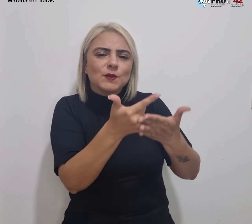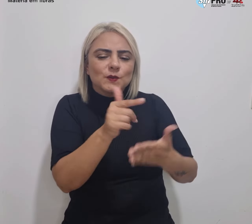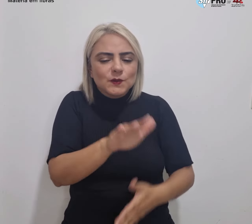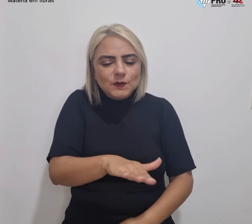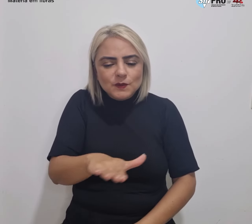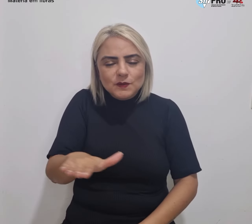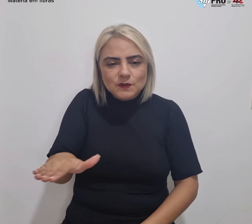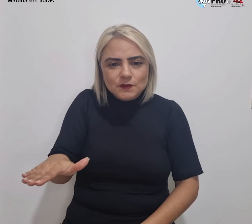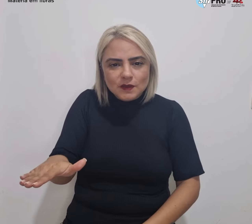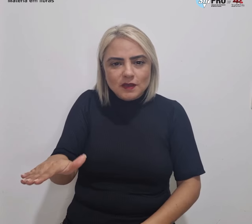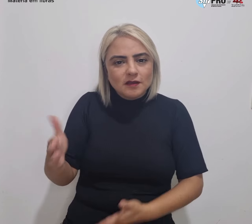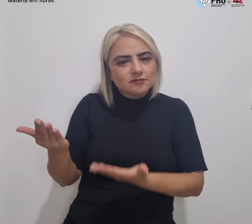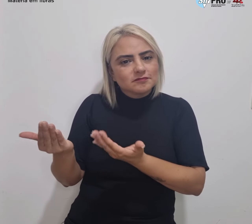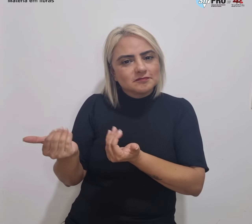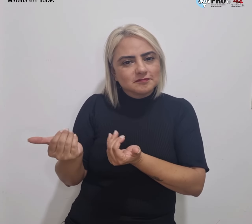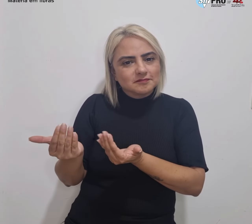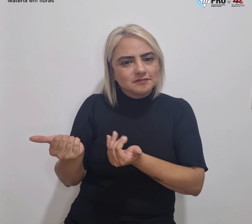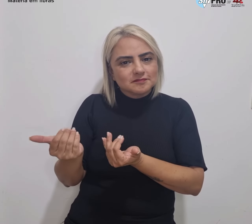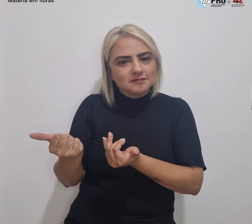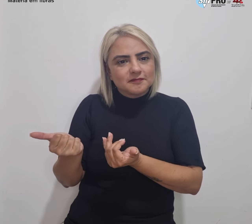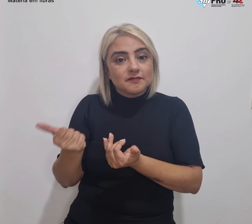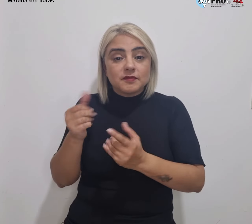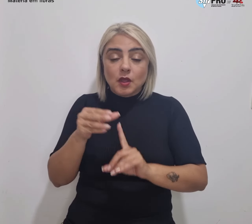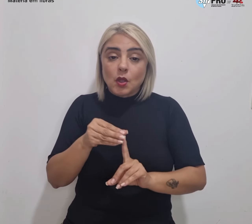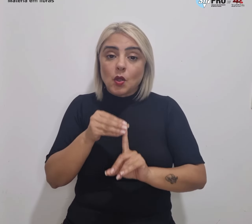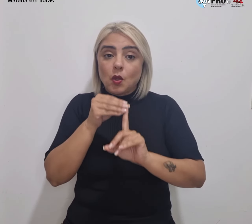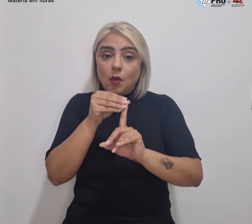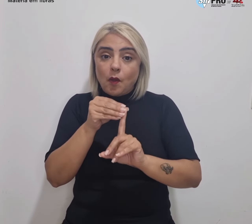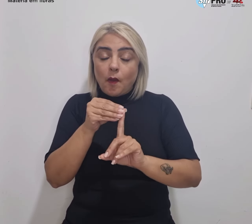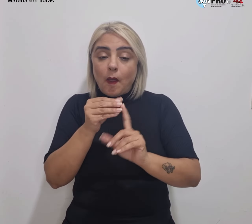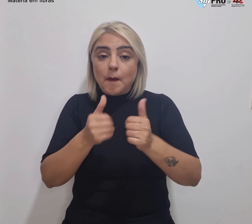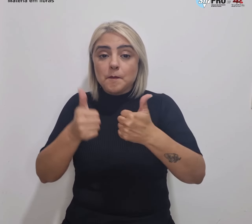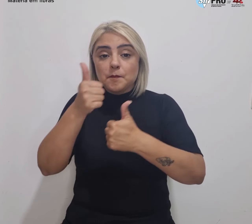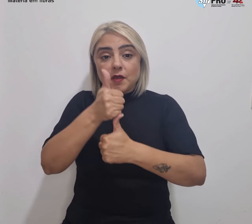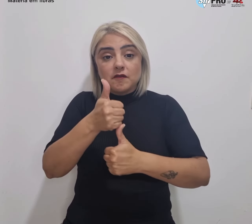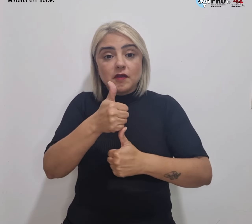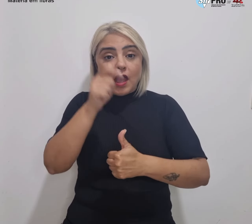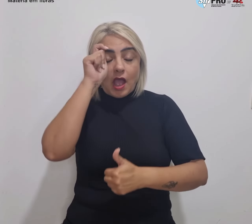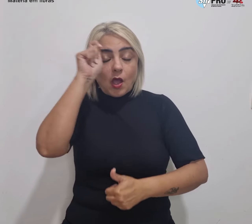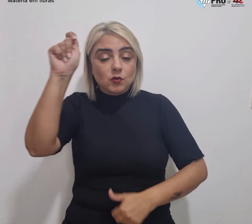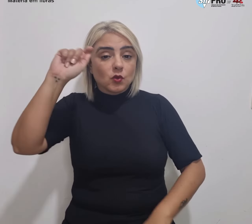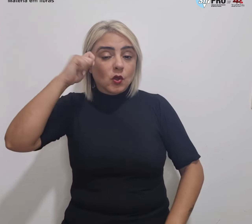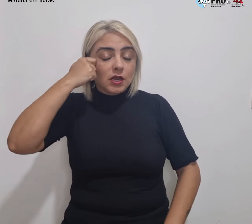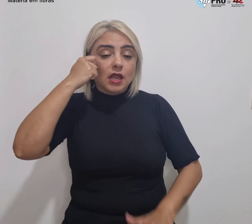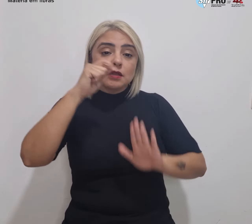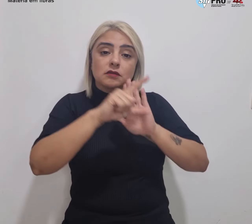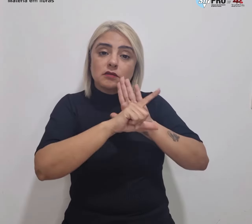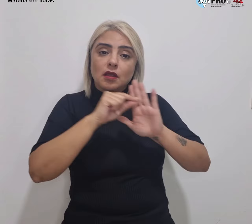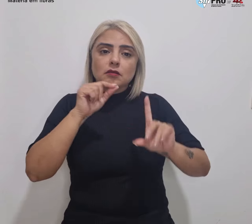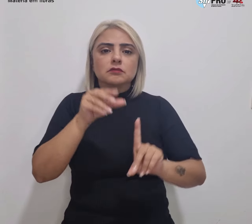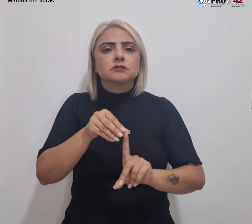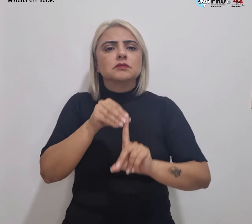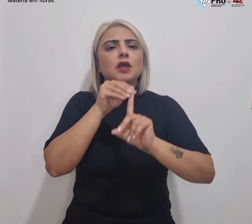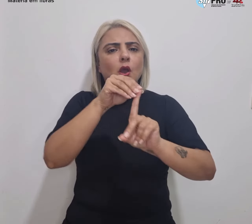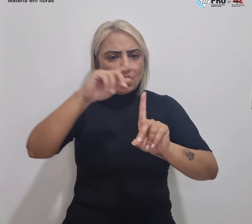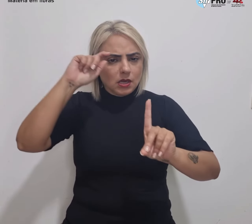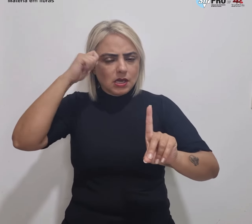e infanto-juvenil com preferência escritores negros destacando o protagonismo negro e